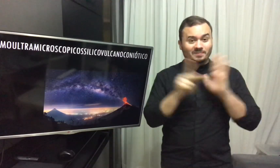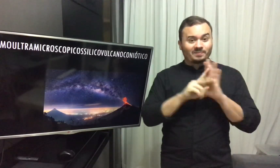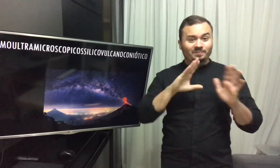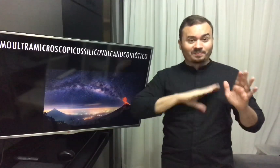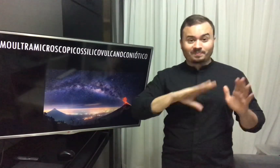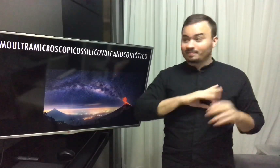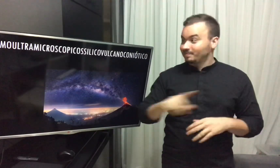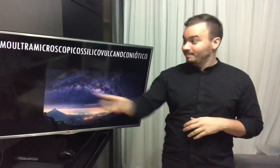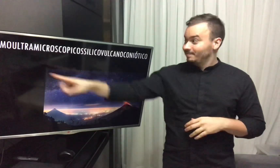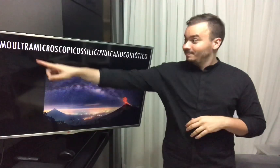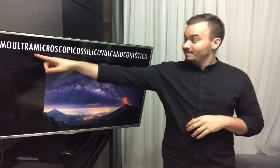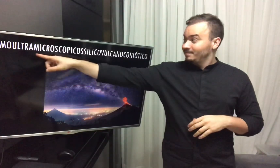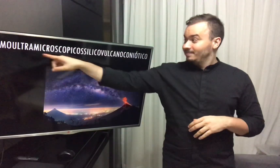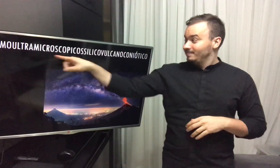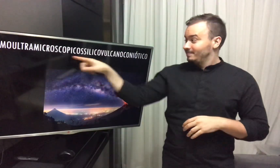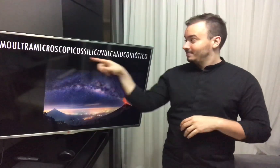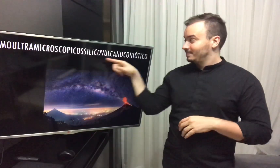Vejam só essa palavra, também do português.